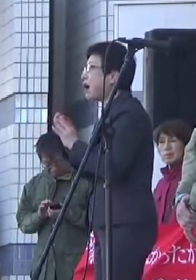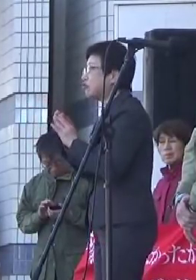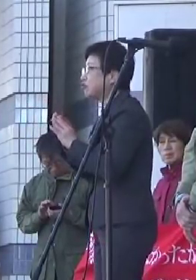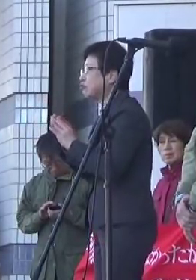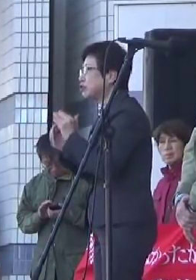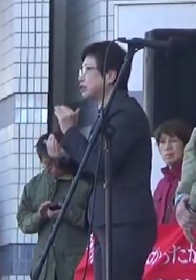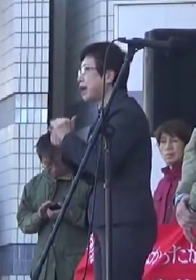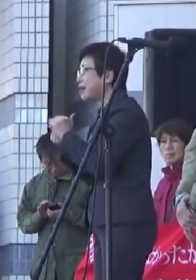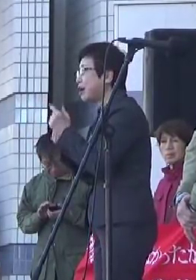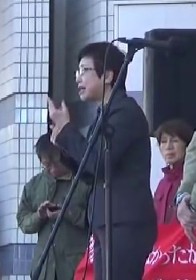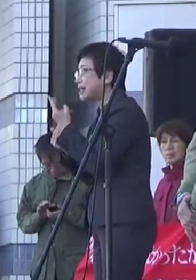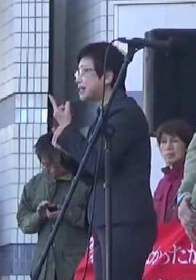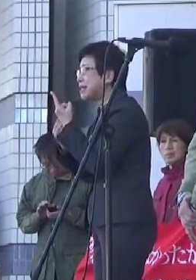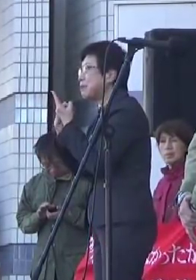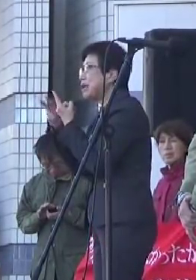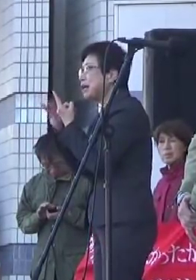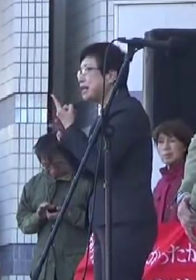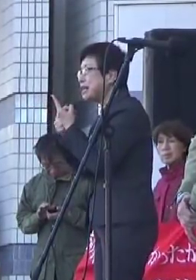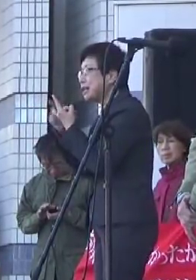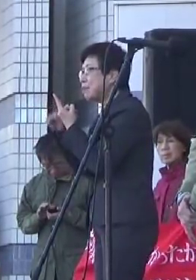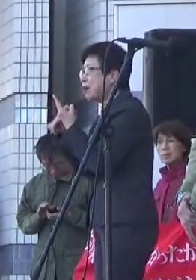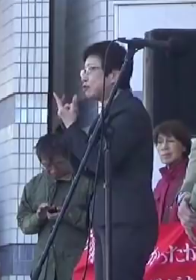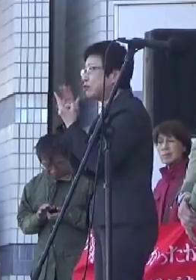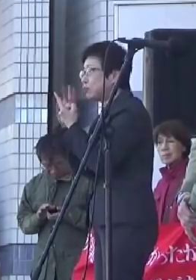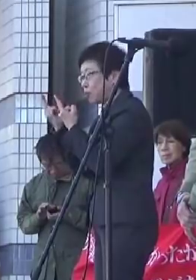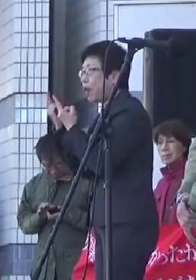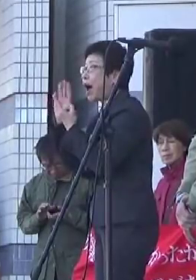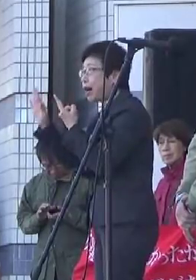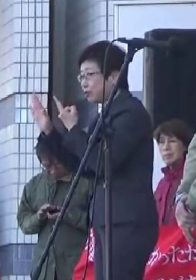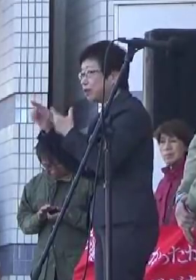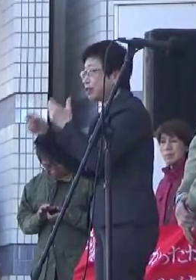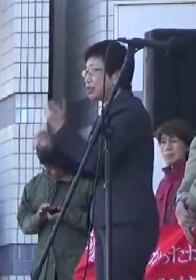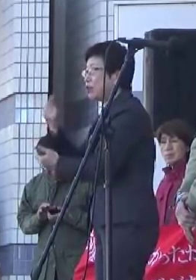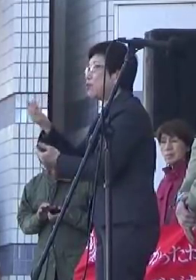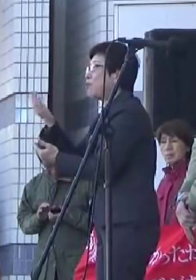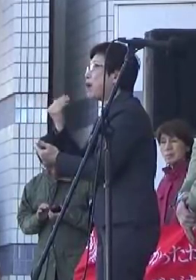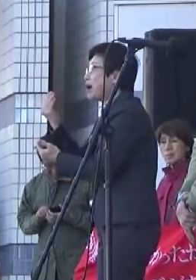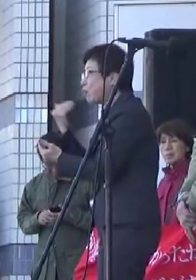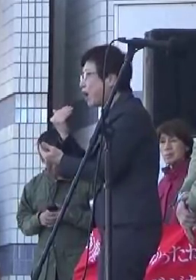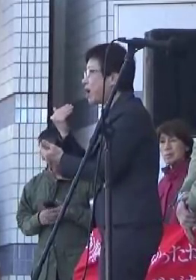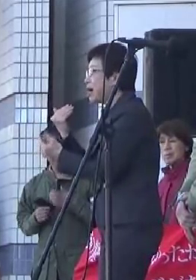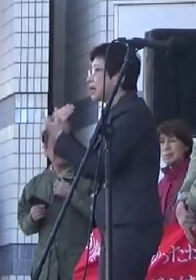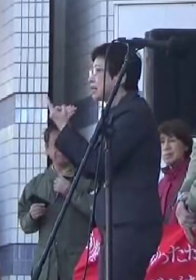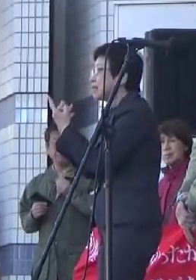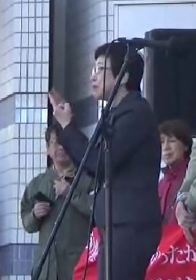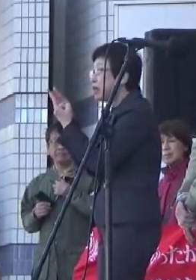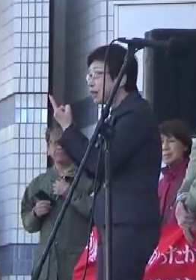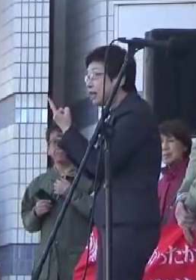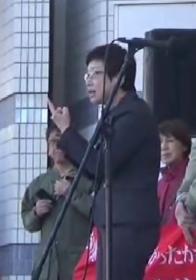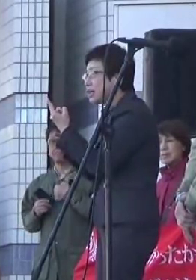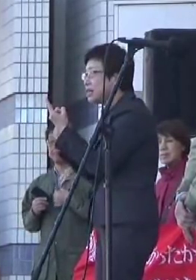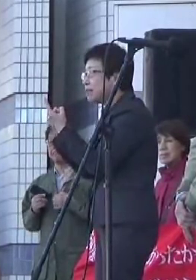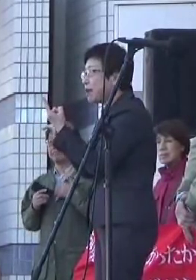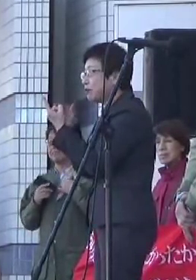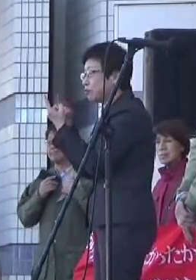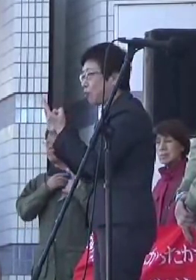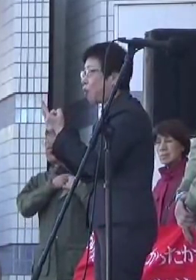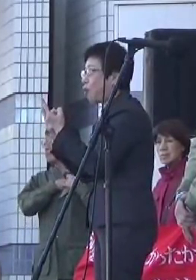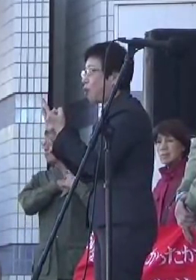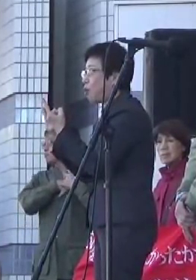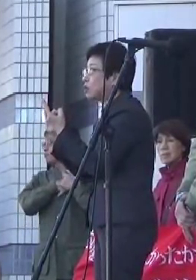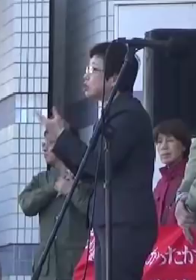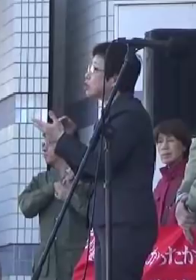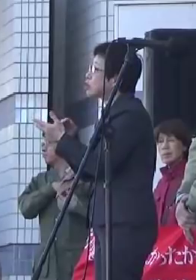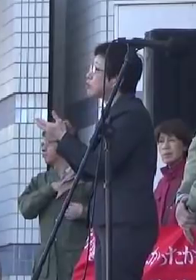1ミリシーベルトであると。で事故前はですね、この1ミリシーベルト、つまり